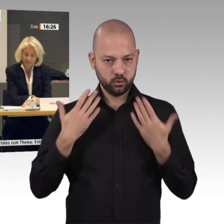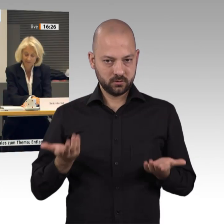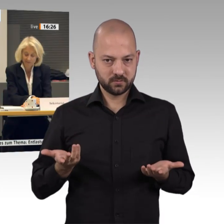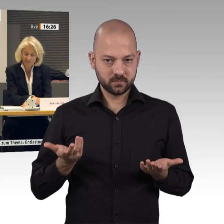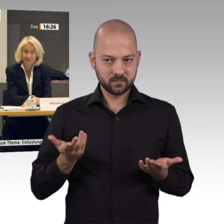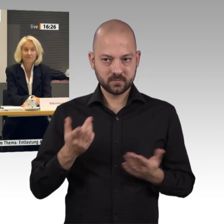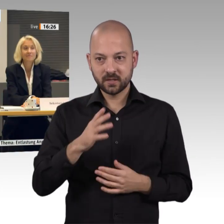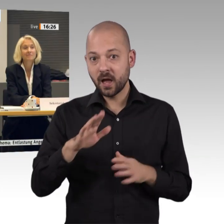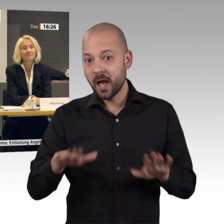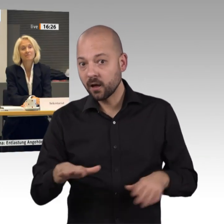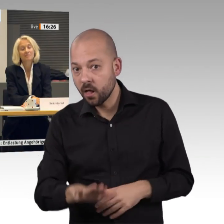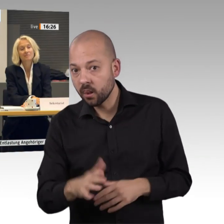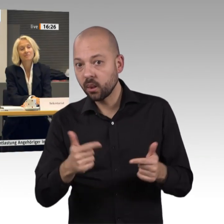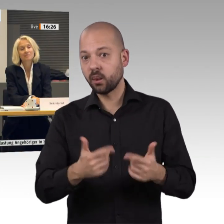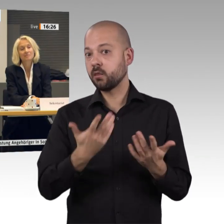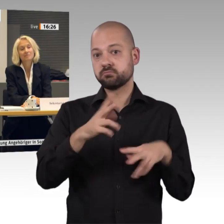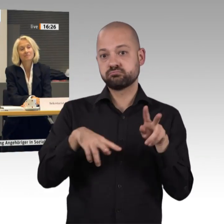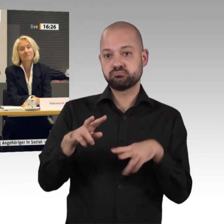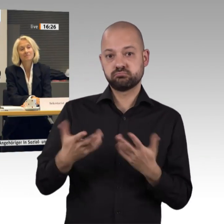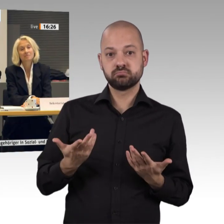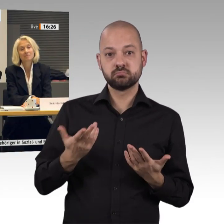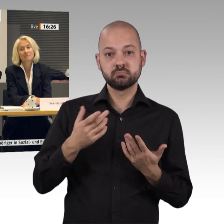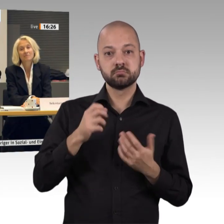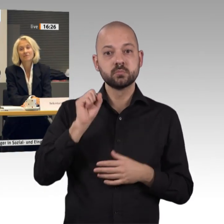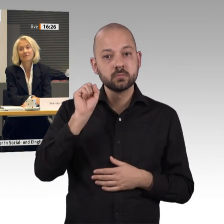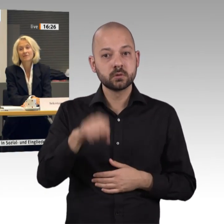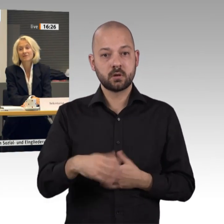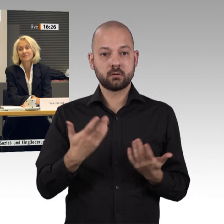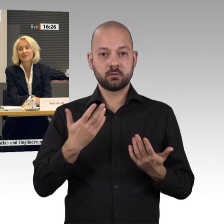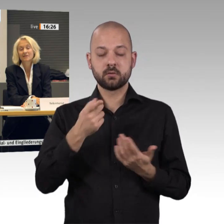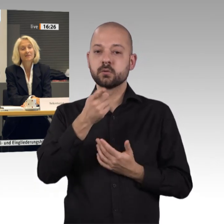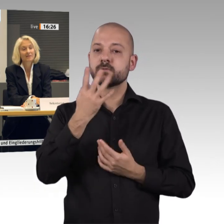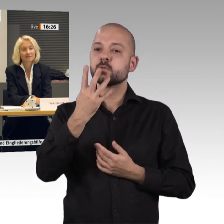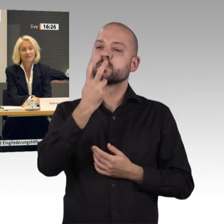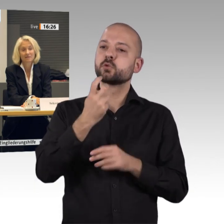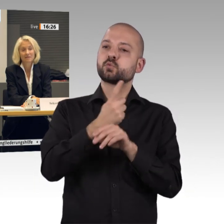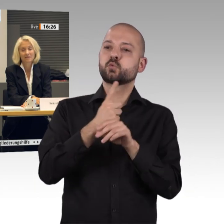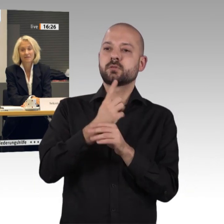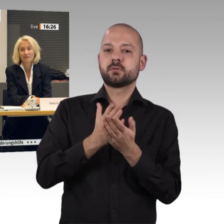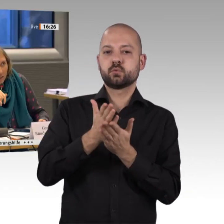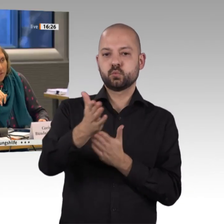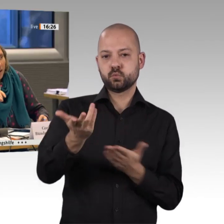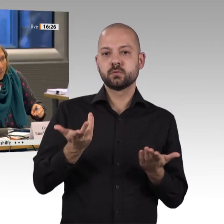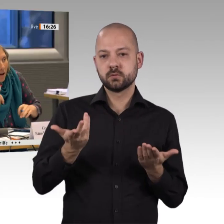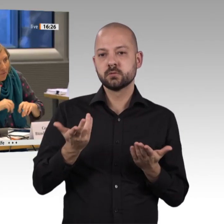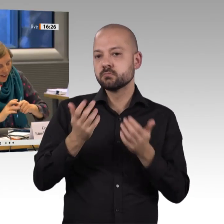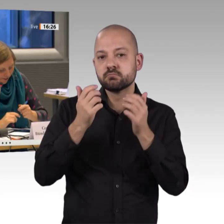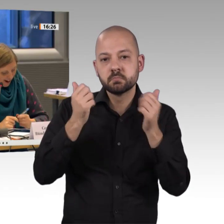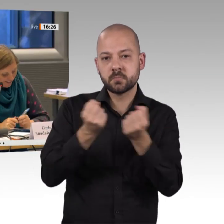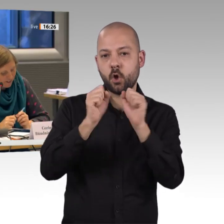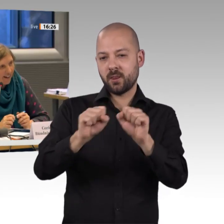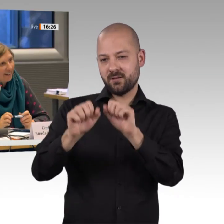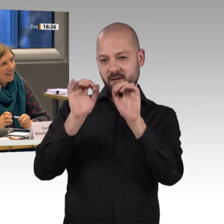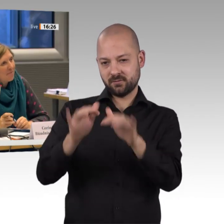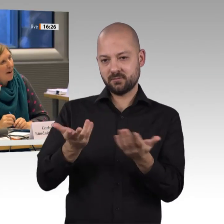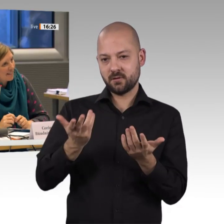Dankeschön, Frau Land. Frau Rüffer. Bitte das Mikro aus, Frau Land. Ja. Sie können es gleich wieder anmachen, weil die